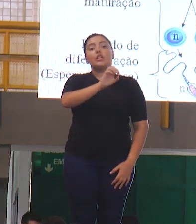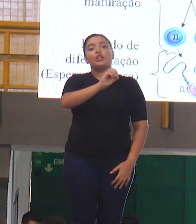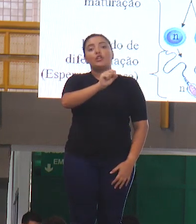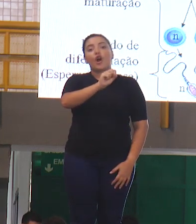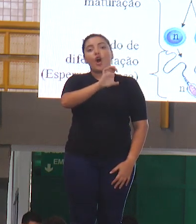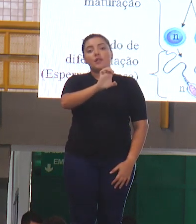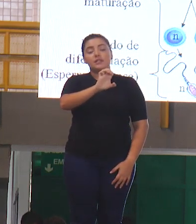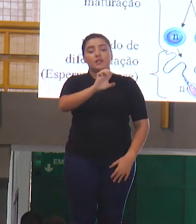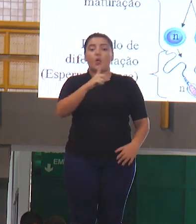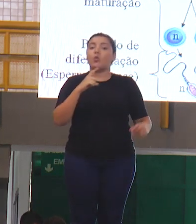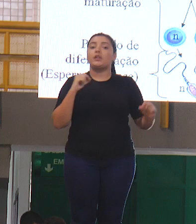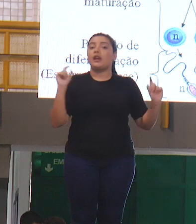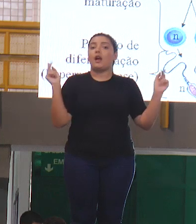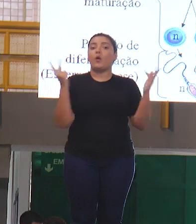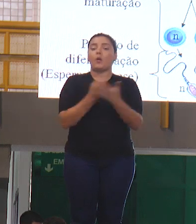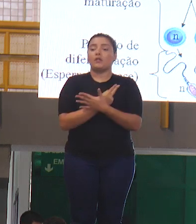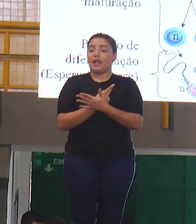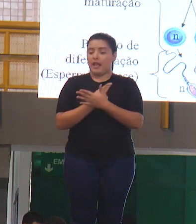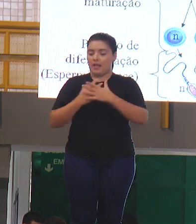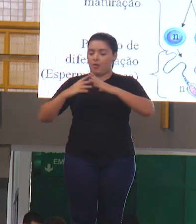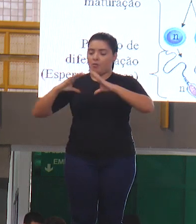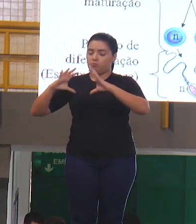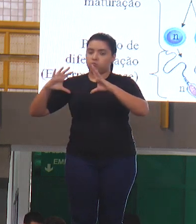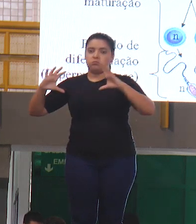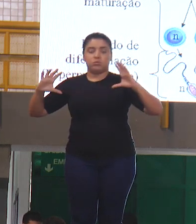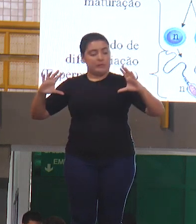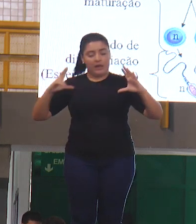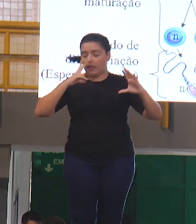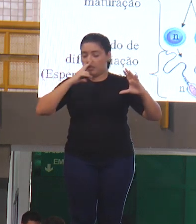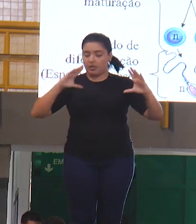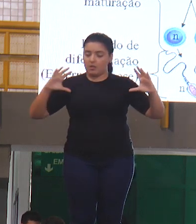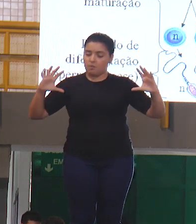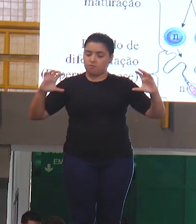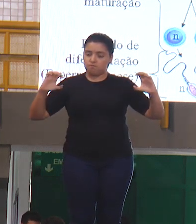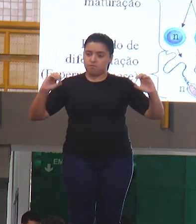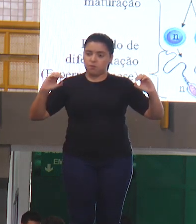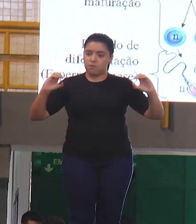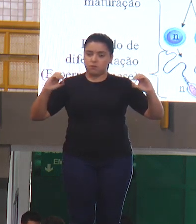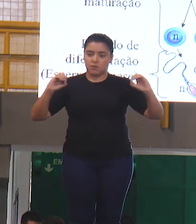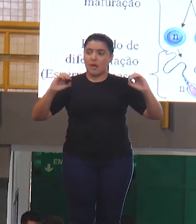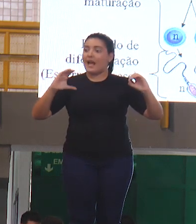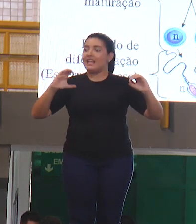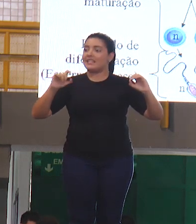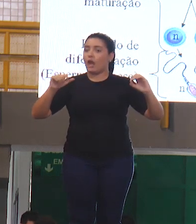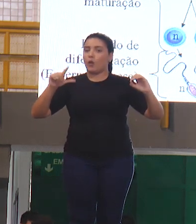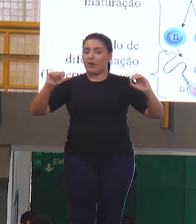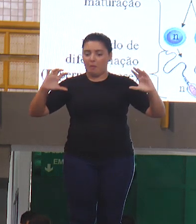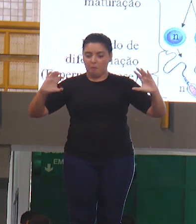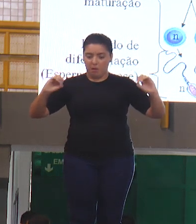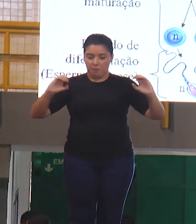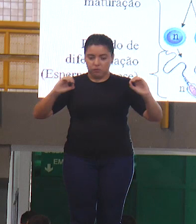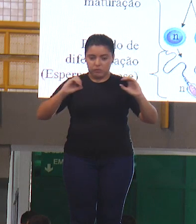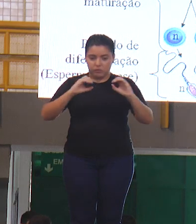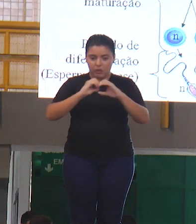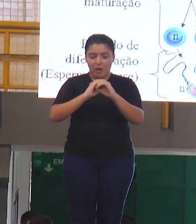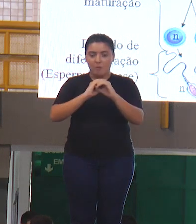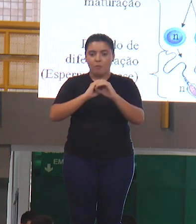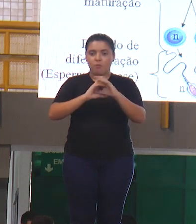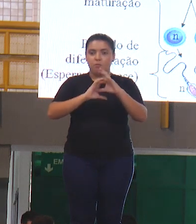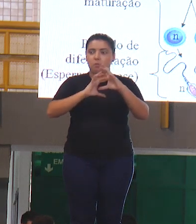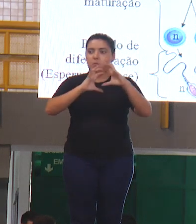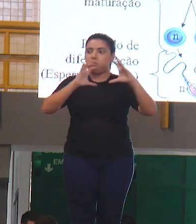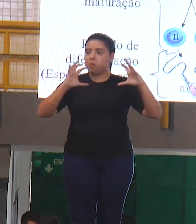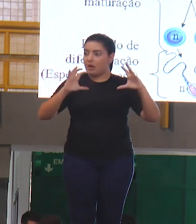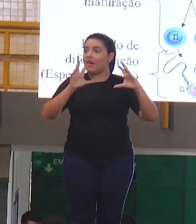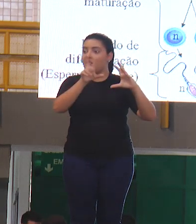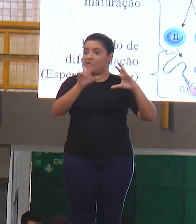Num dado momento, essas células vão parar de se multiplicar e vão crescer. O período